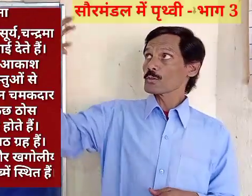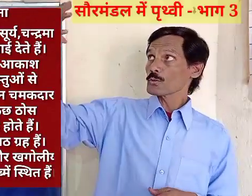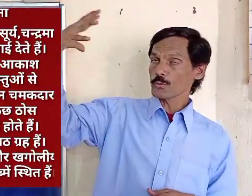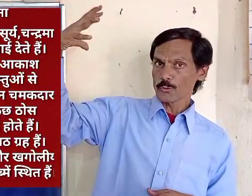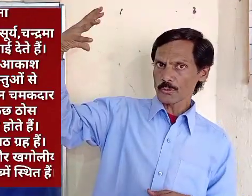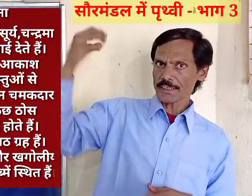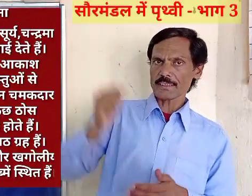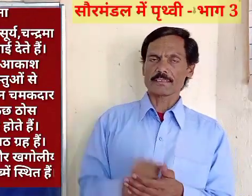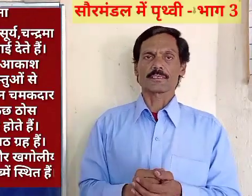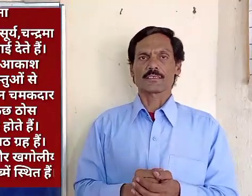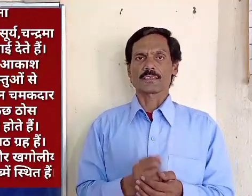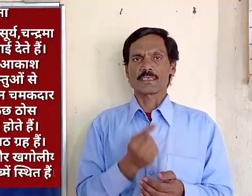सूर्य,